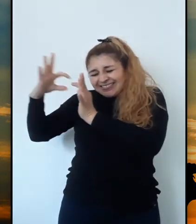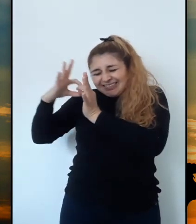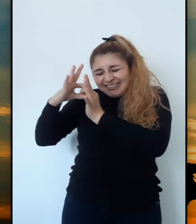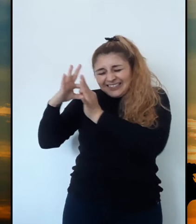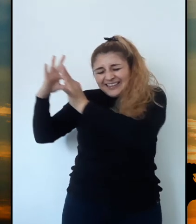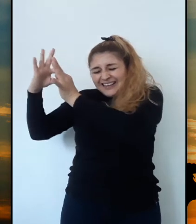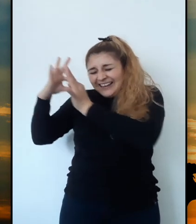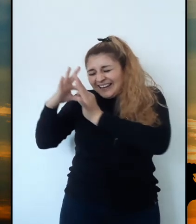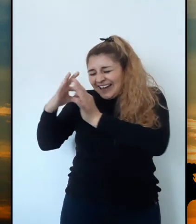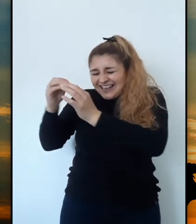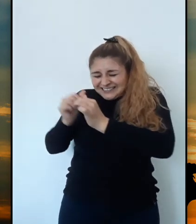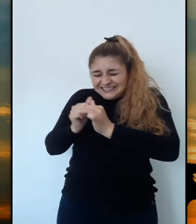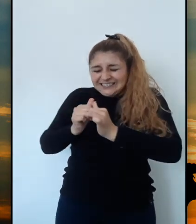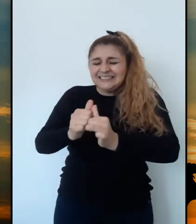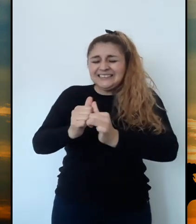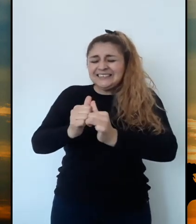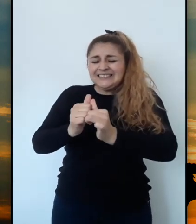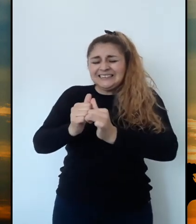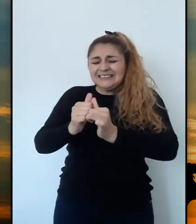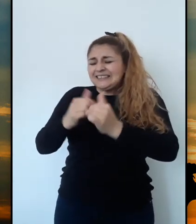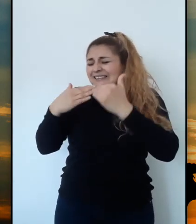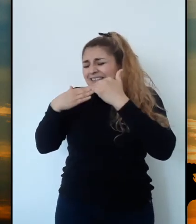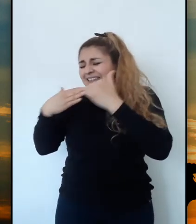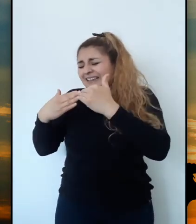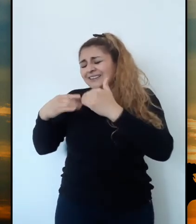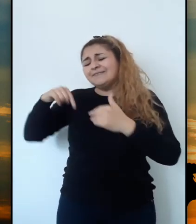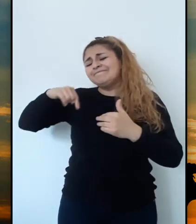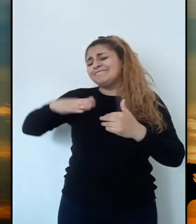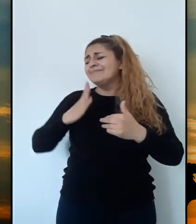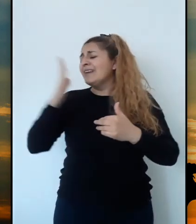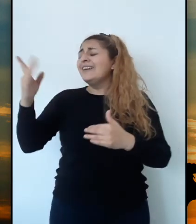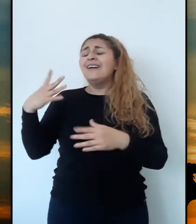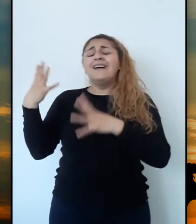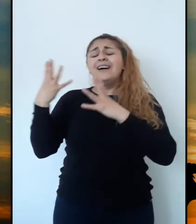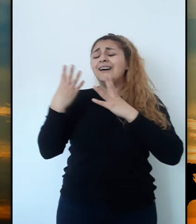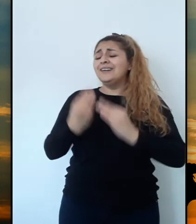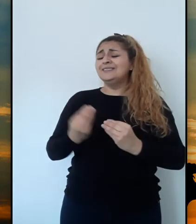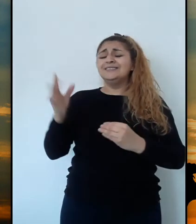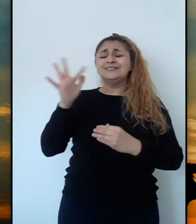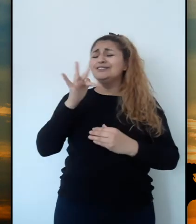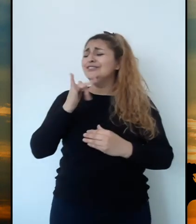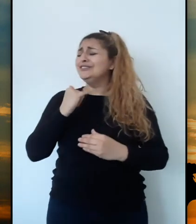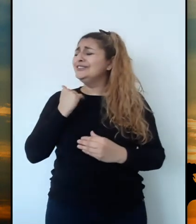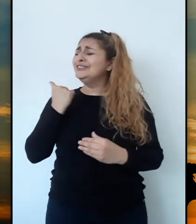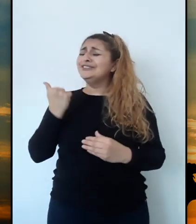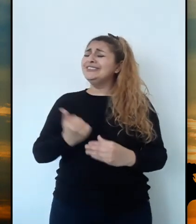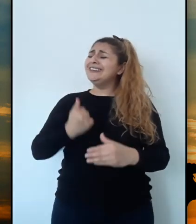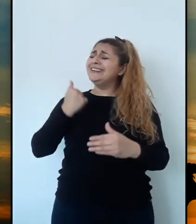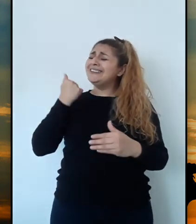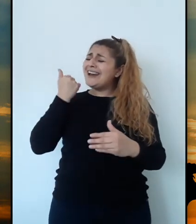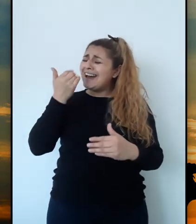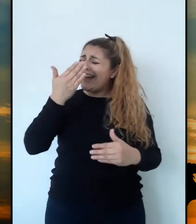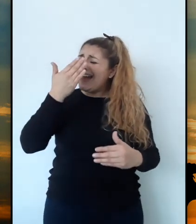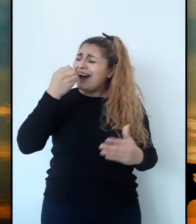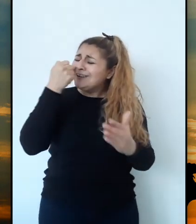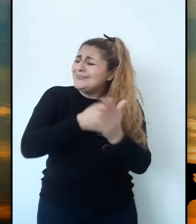jour après jour. Y que nosotros podamos ser día tras día. À l'image de ton fils Jésus-Christ. A la imagen de tu hijo